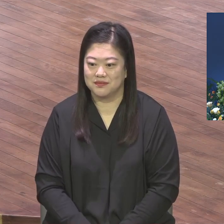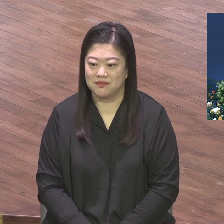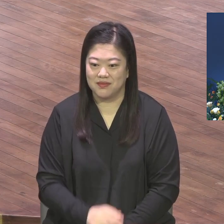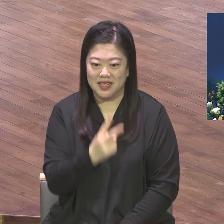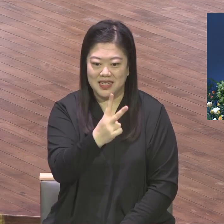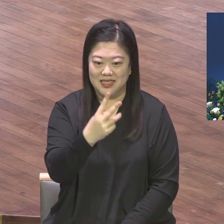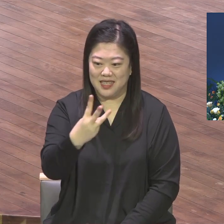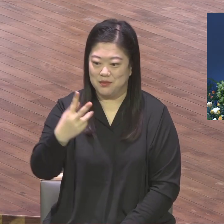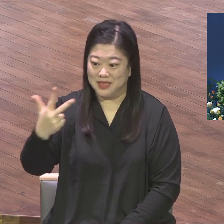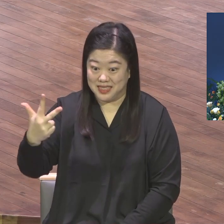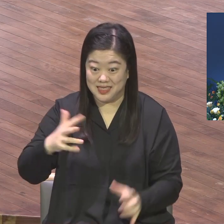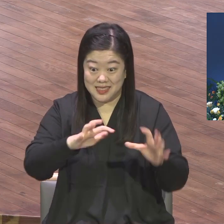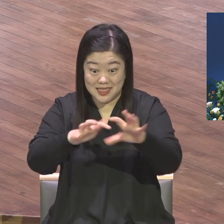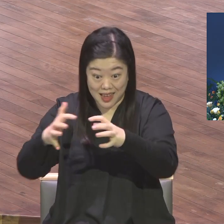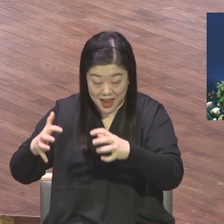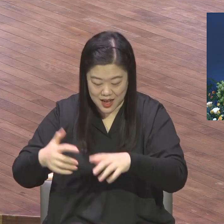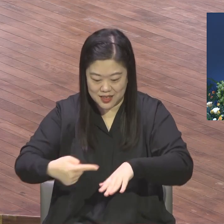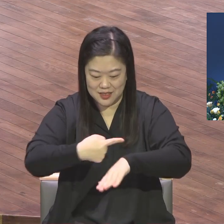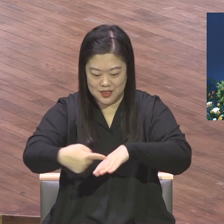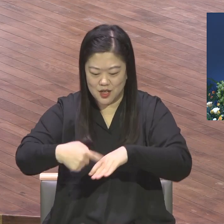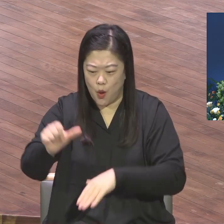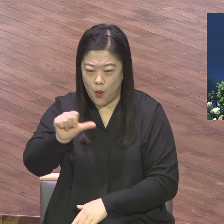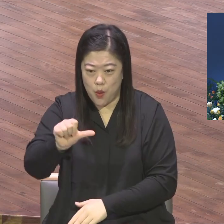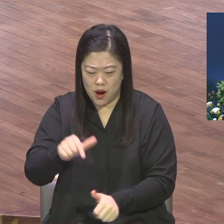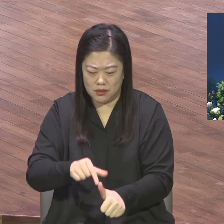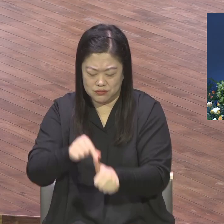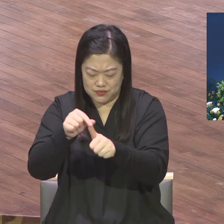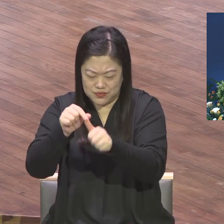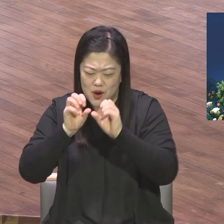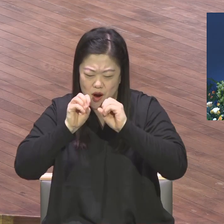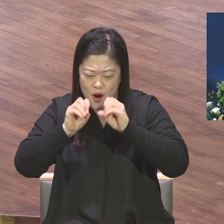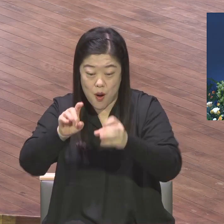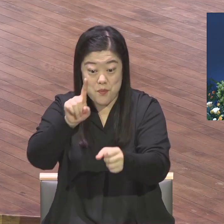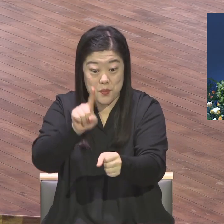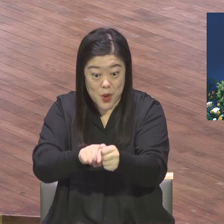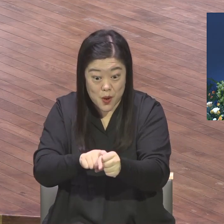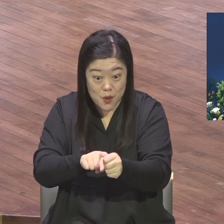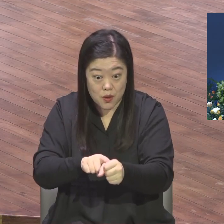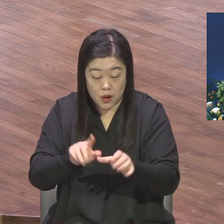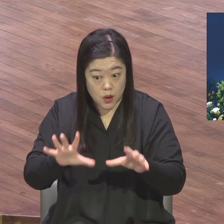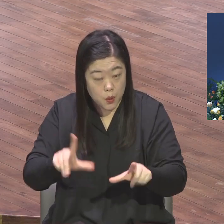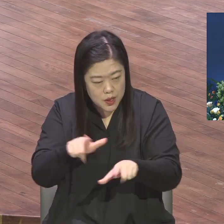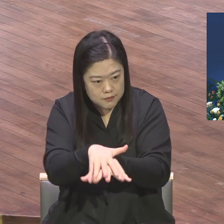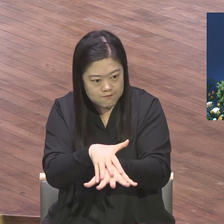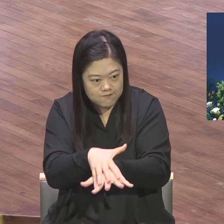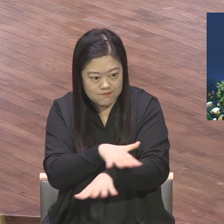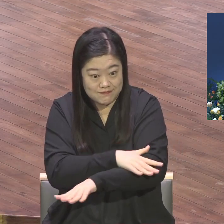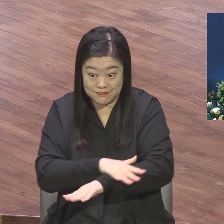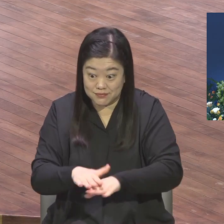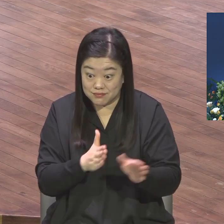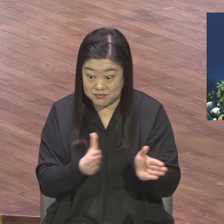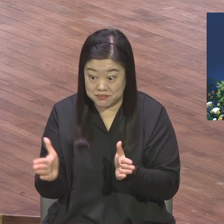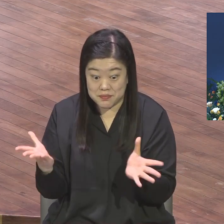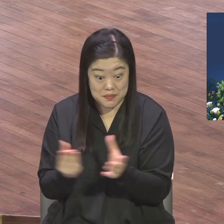복음화를 이루기 위해서 시스템을 갖추는 그런 참 중요한 시간표였습니다.